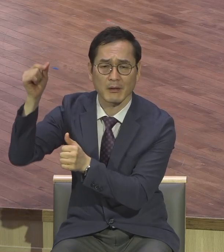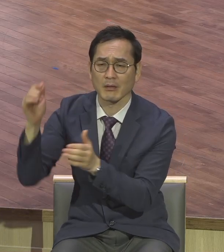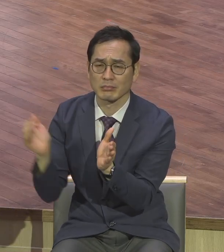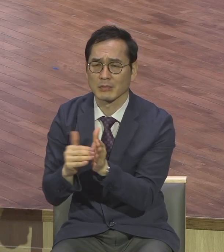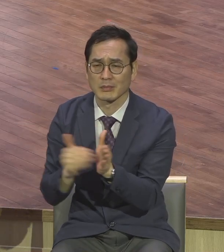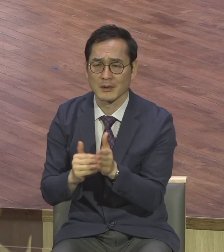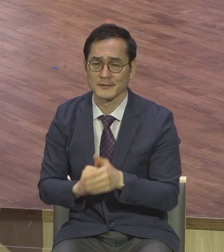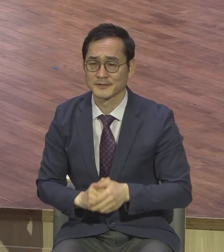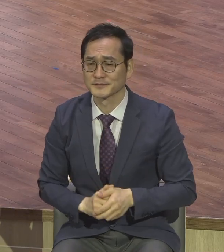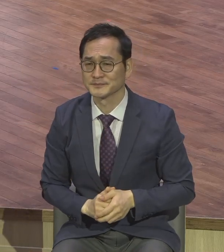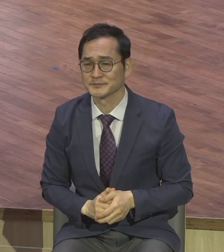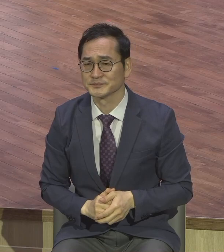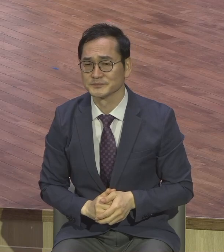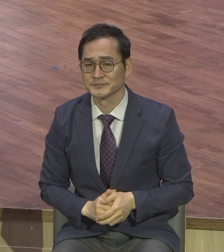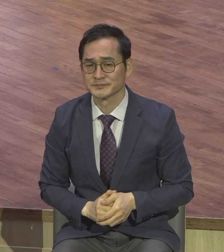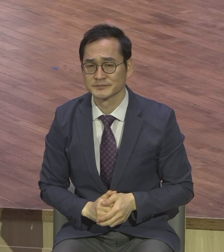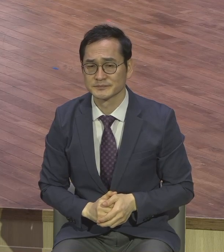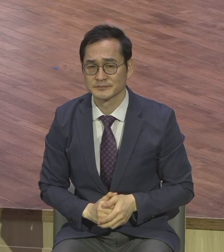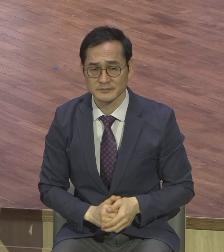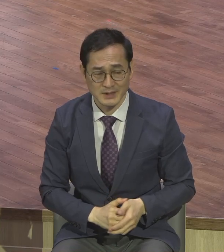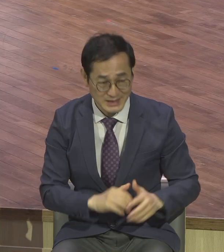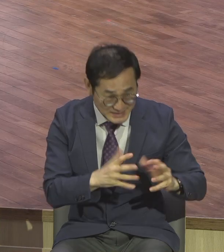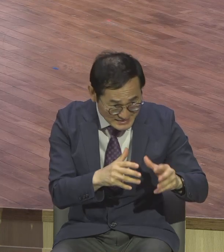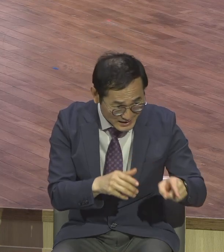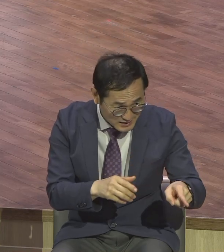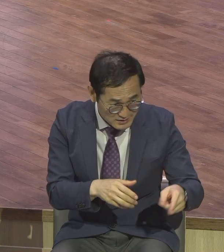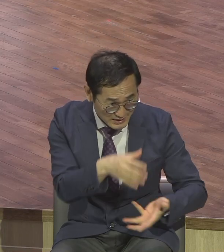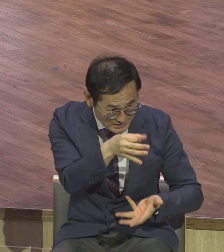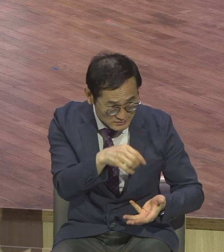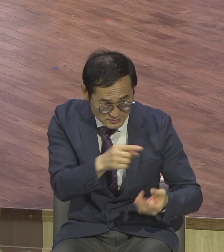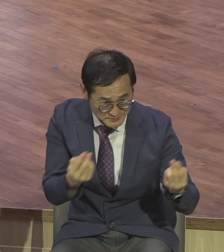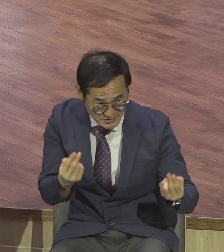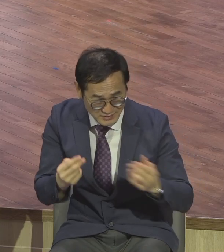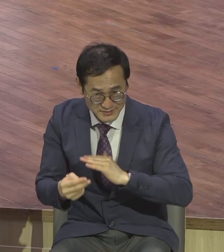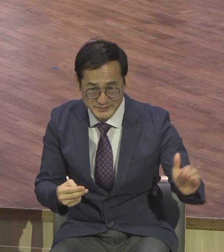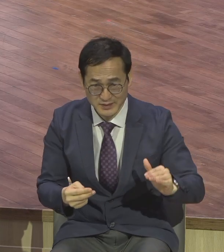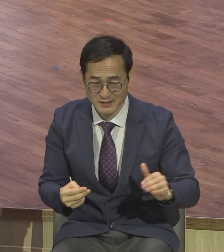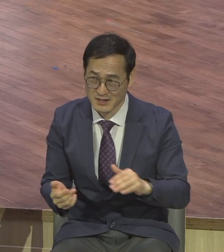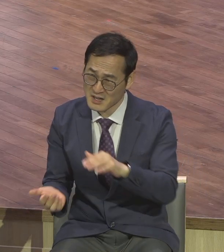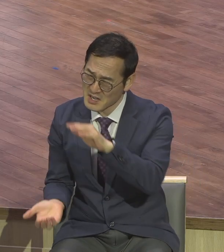이것은요, 그 어떤 것과도 이 땅에서 비교할 게 없어요.